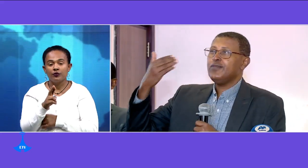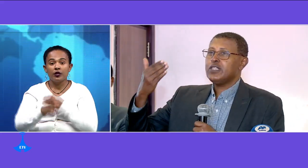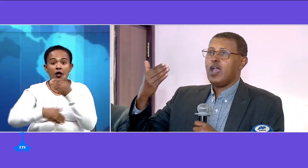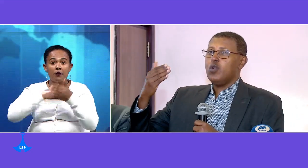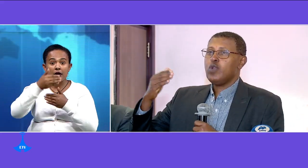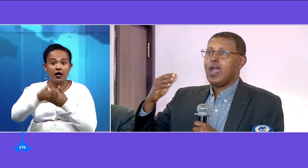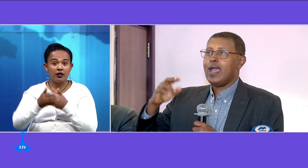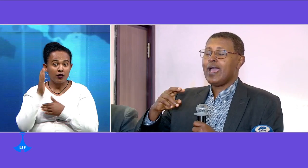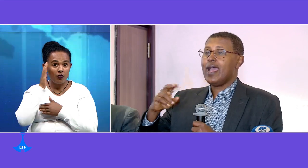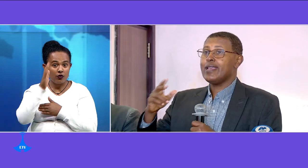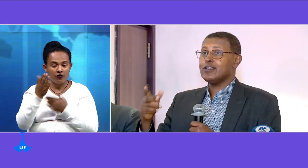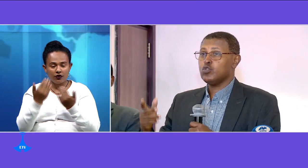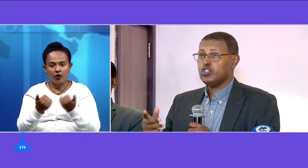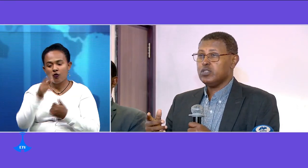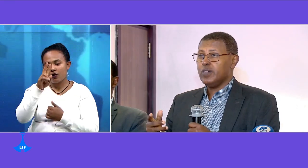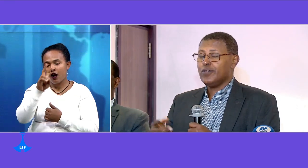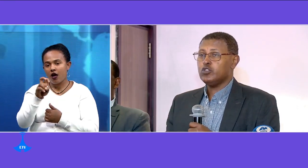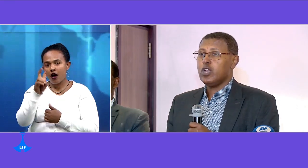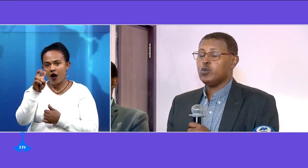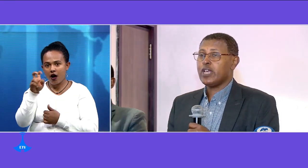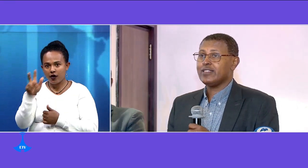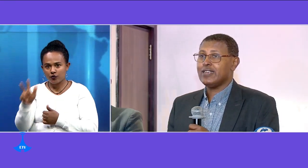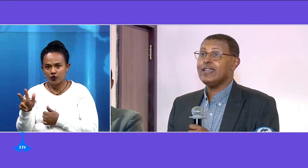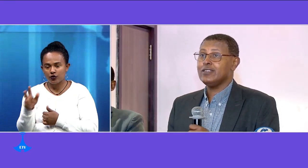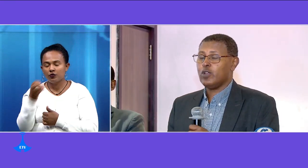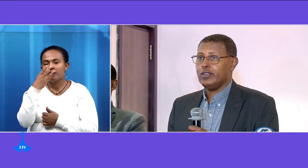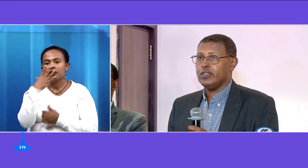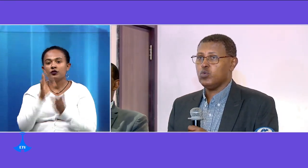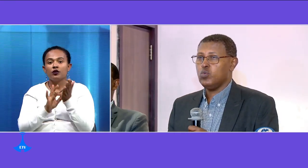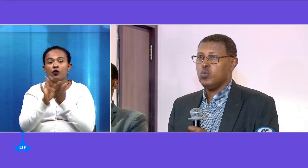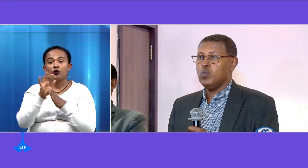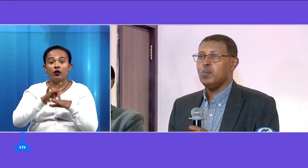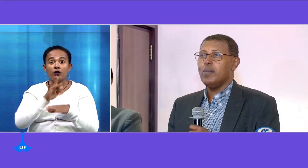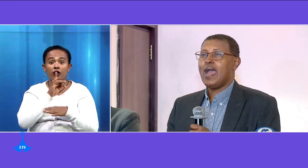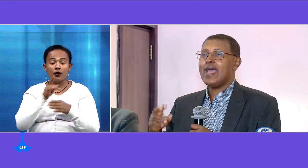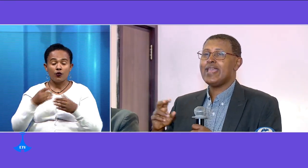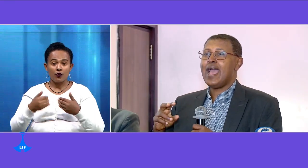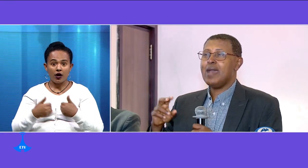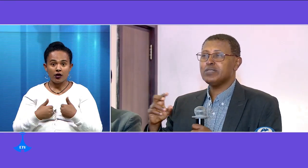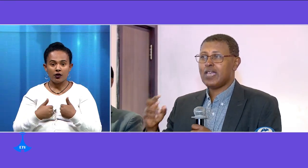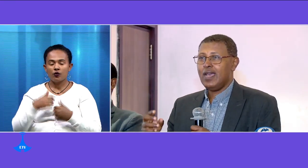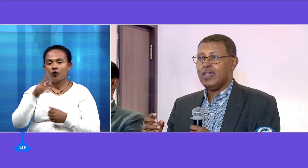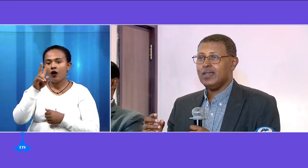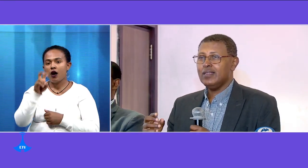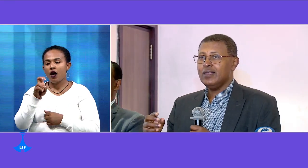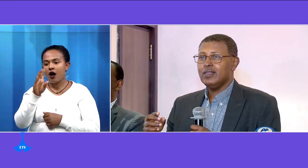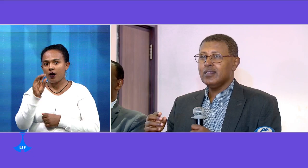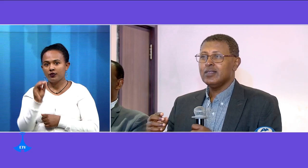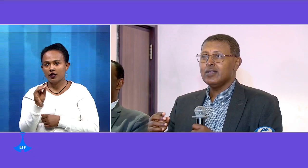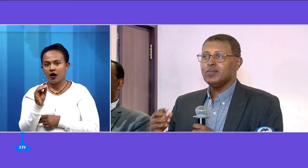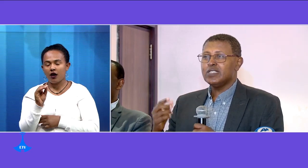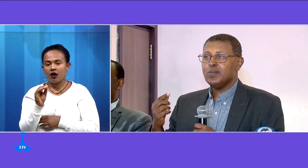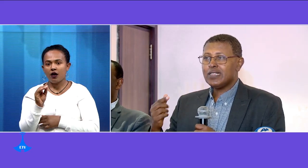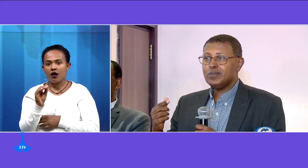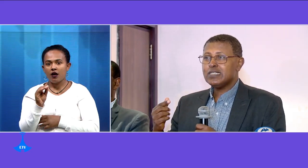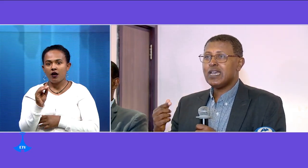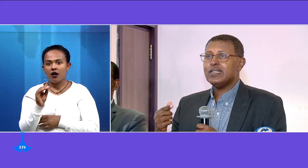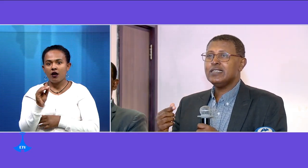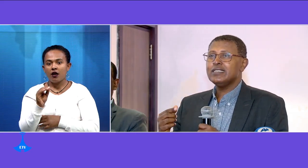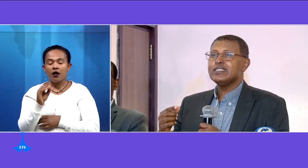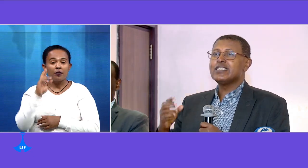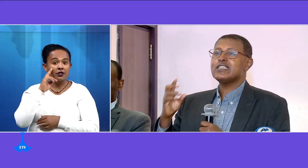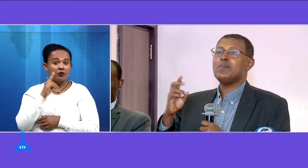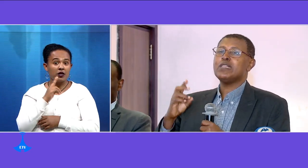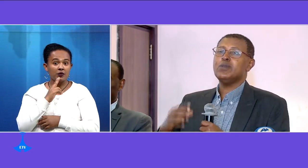በሚቀጥለው ወደፊት አሁን 2023 በፍሬንጅ አቆጣጠር ላይ ነው ያለነው። በ2050 ምስማት